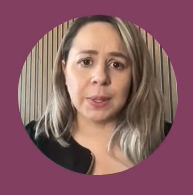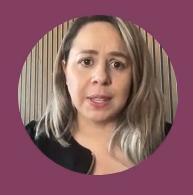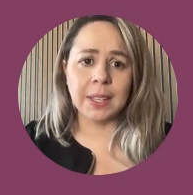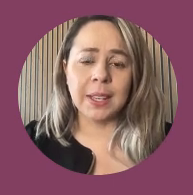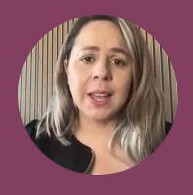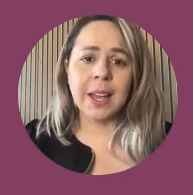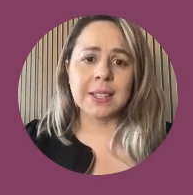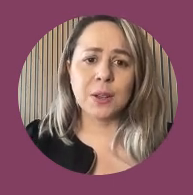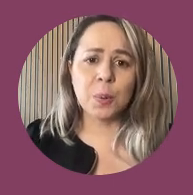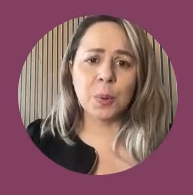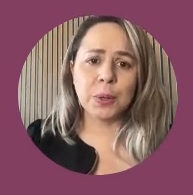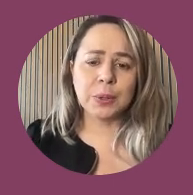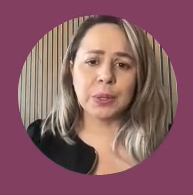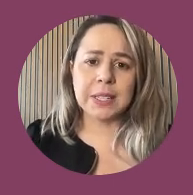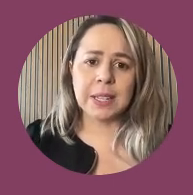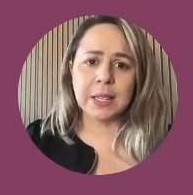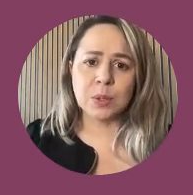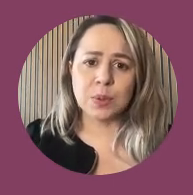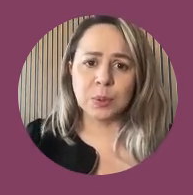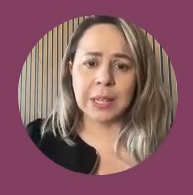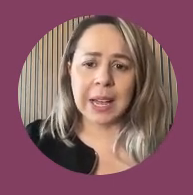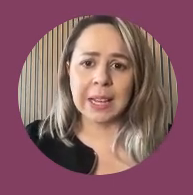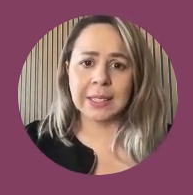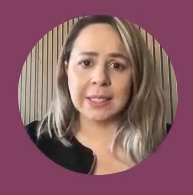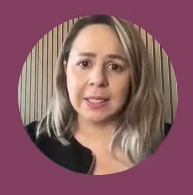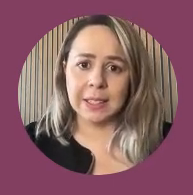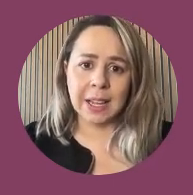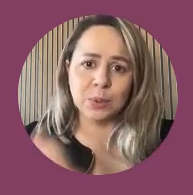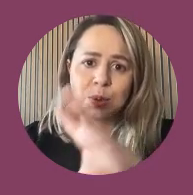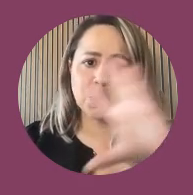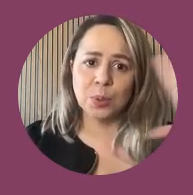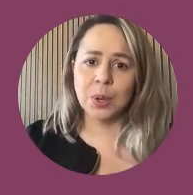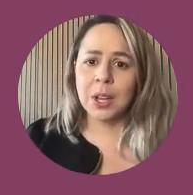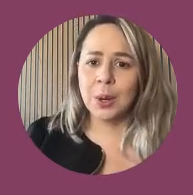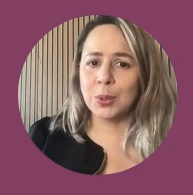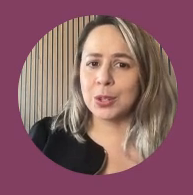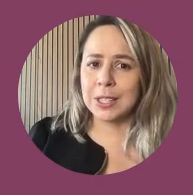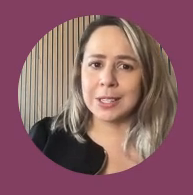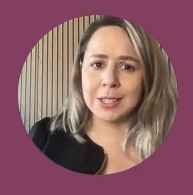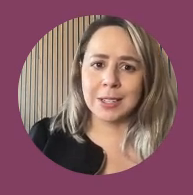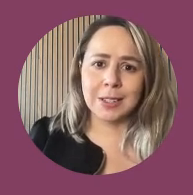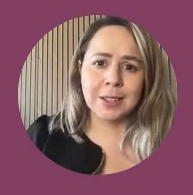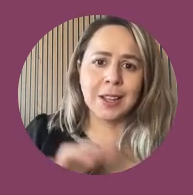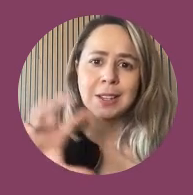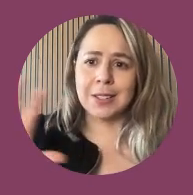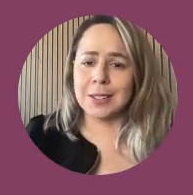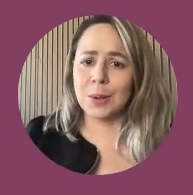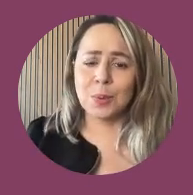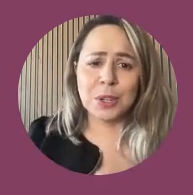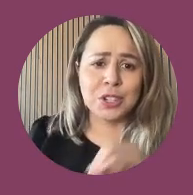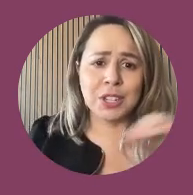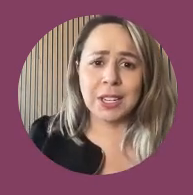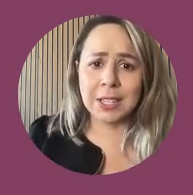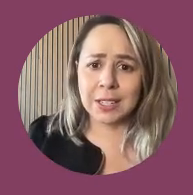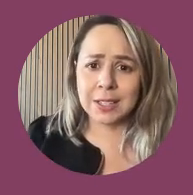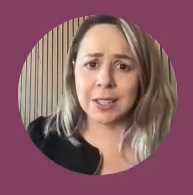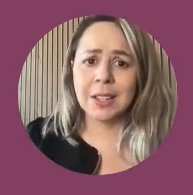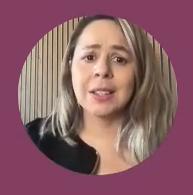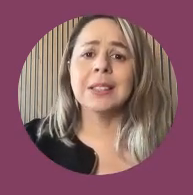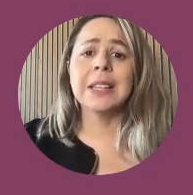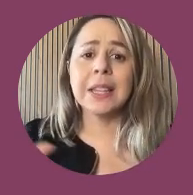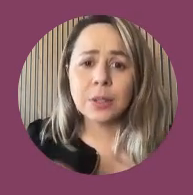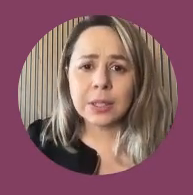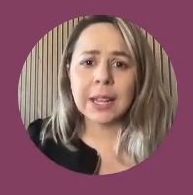aqui, porque assim como o português tem o seu sotaque, lá no sul utiliza às vezes algumas